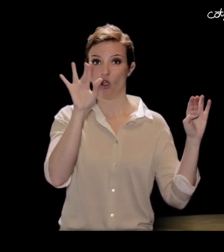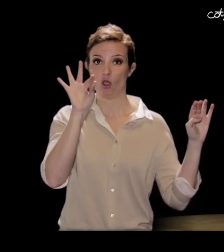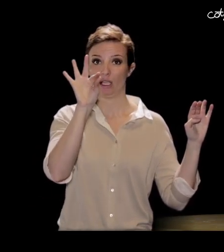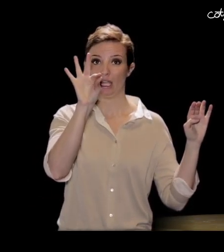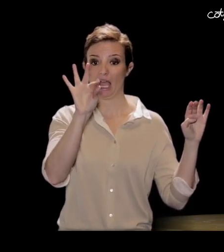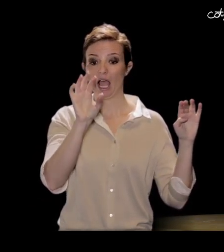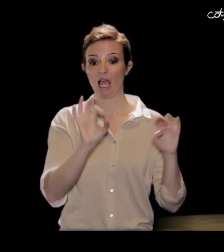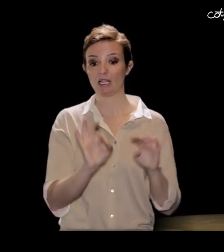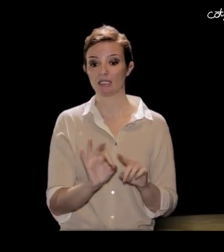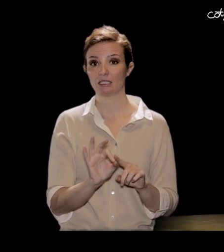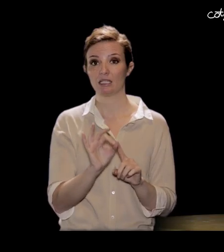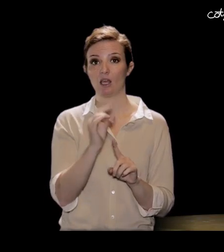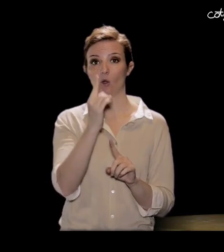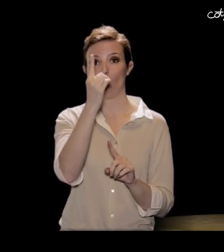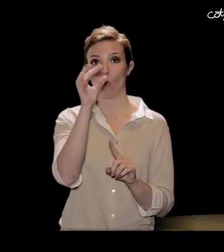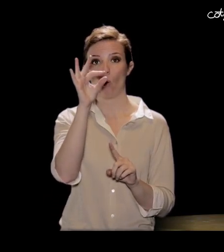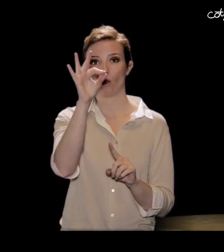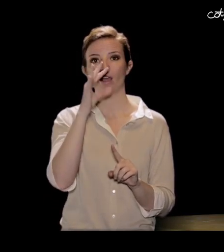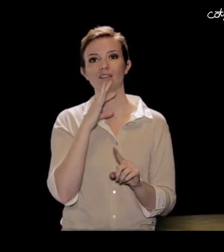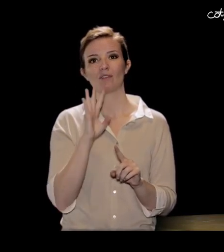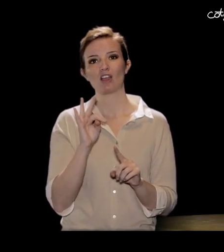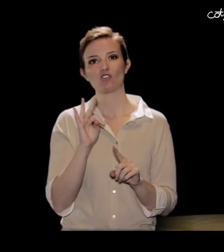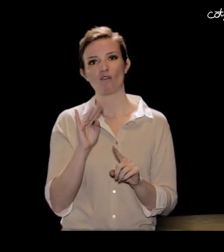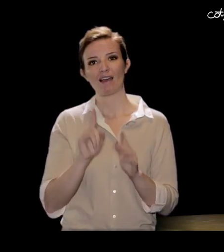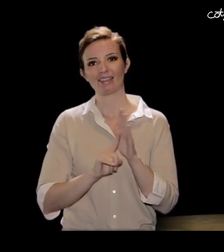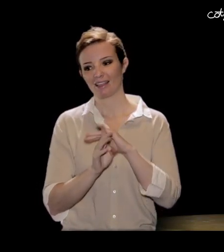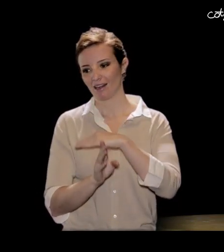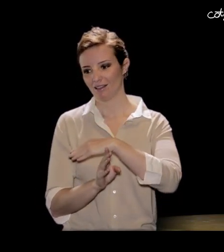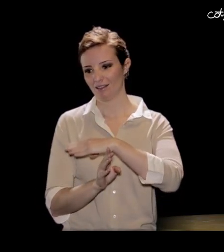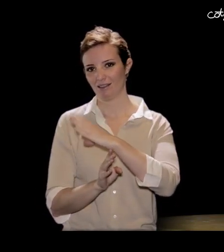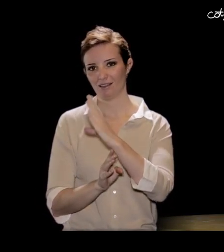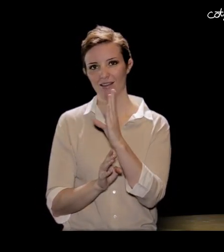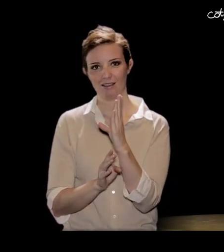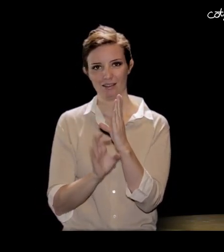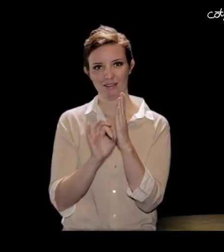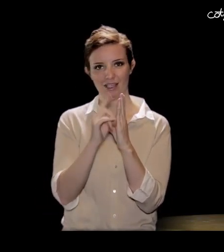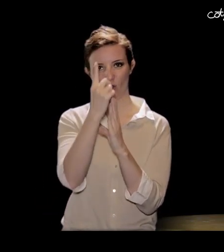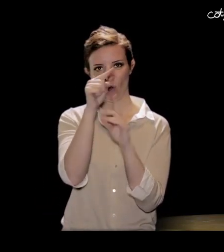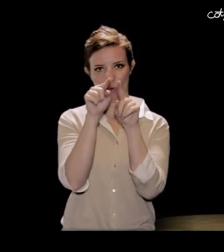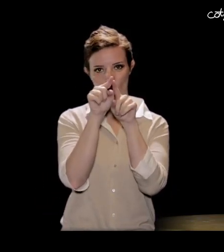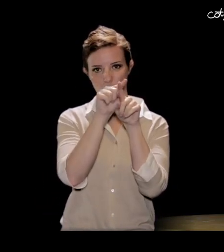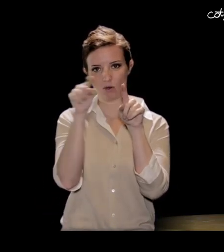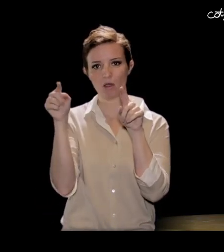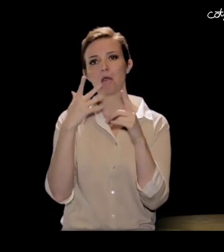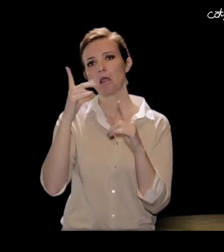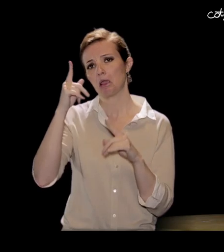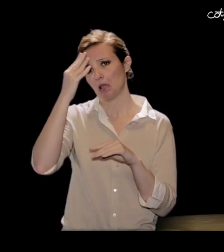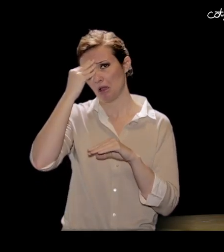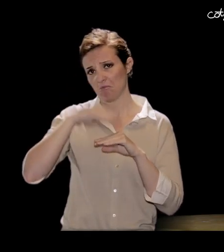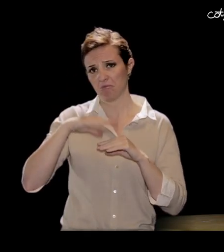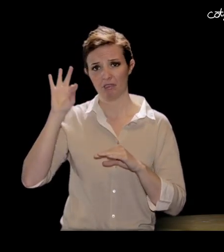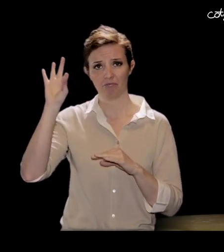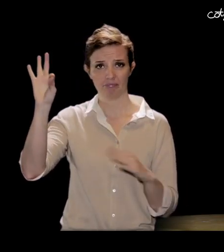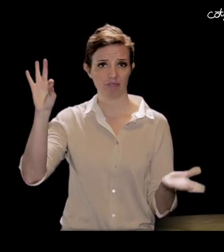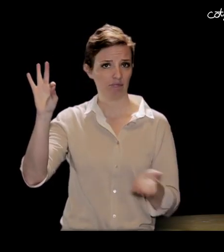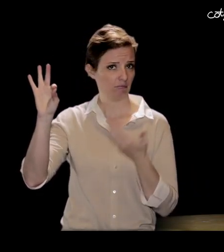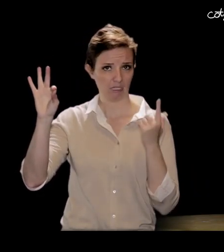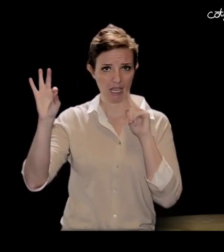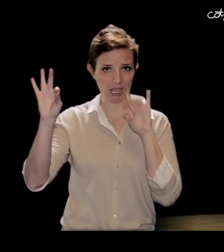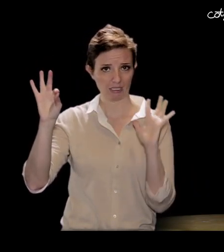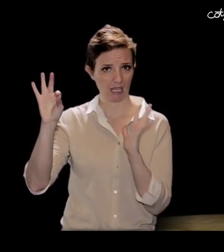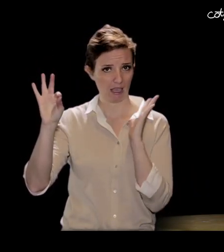90 gradi, sostanzialmente del punto di coordinata è 0,1. K lo ipotizziamo sia questo, il valore di k, quindi